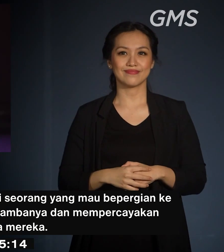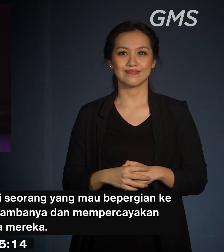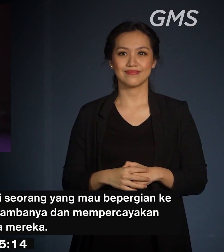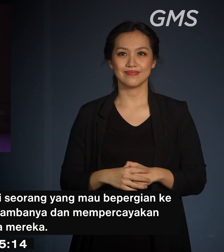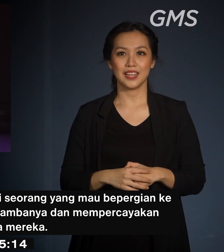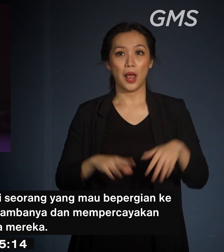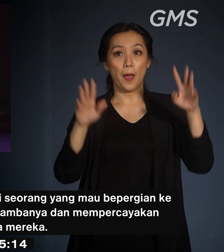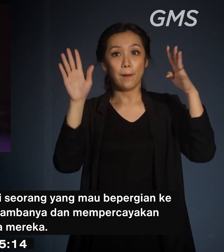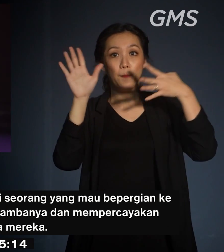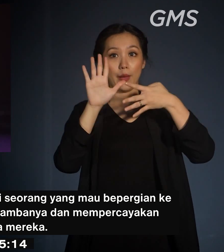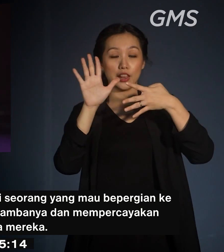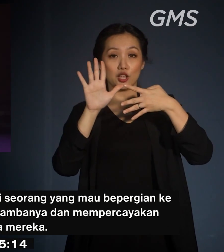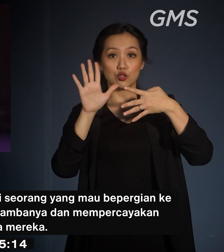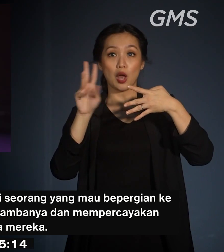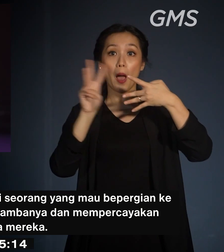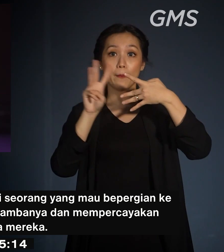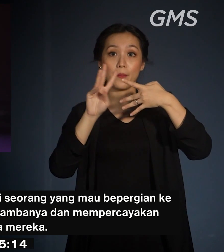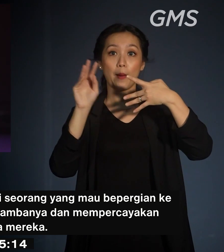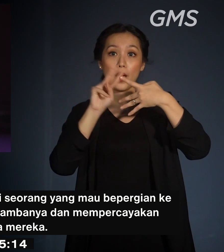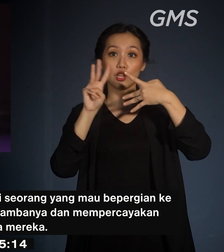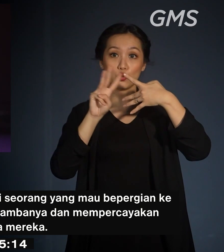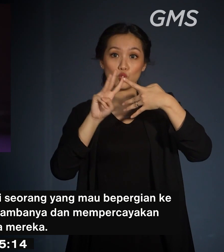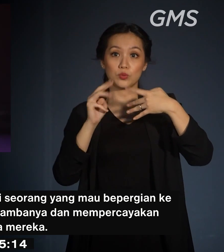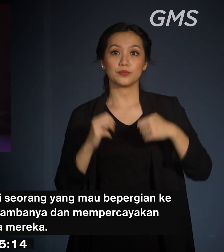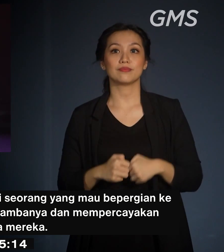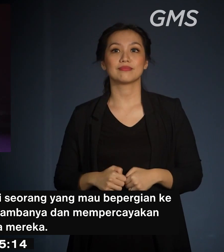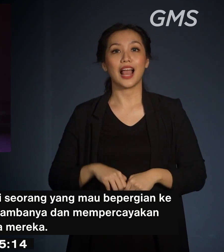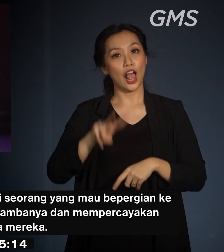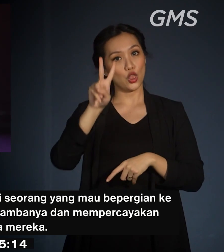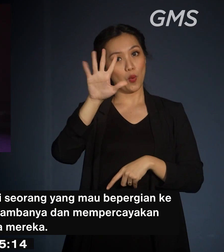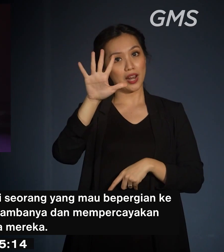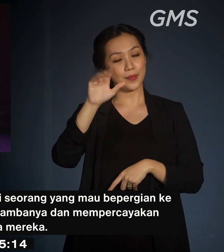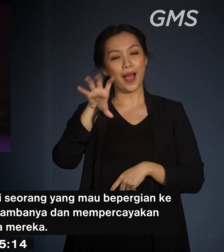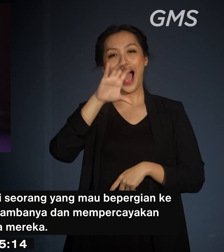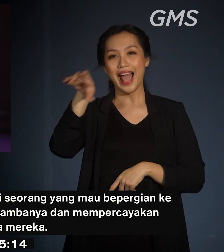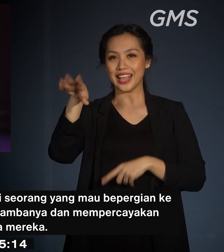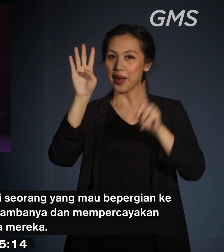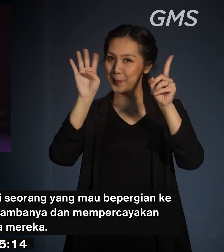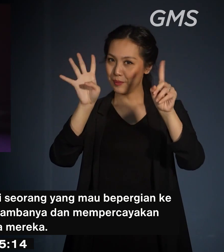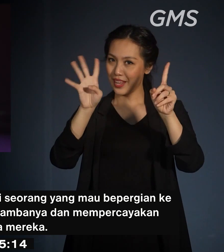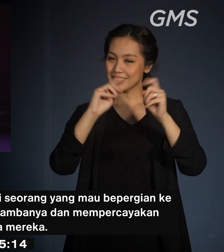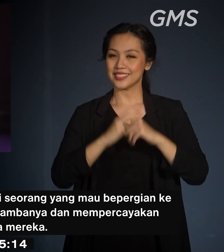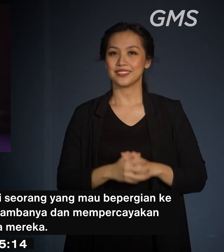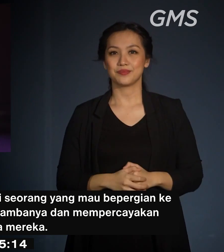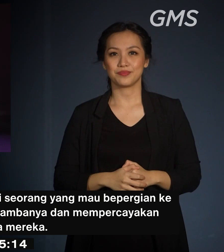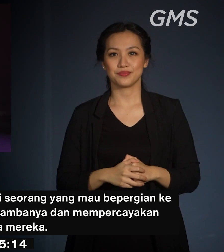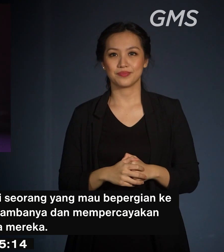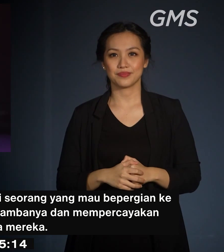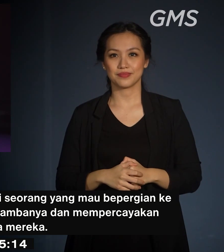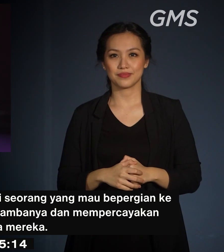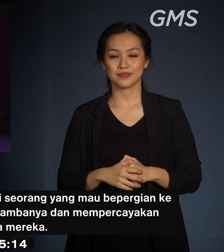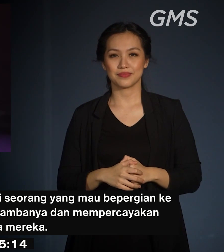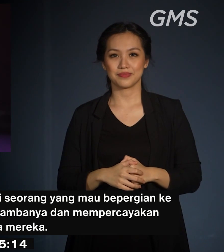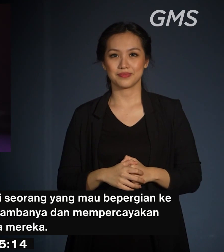ini. Sebab hal kerajaan sorga sama seperti seorang yang mau bepergian ke luar negeri, yang